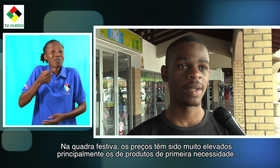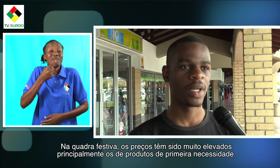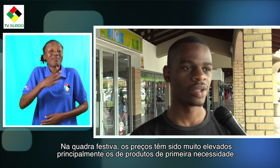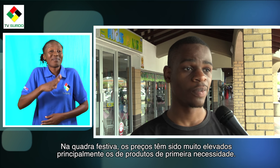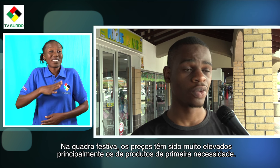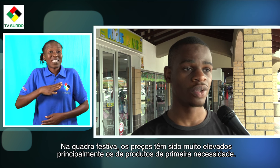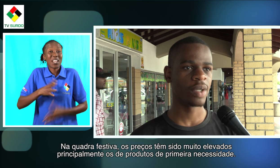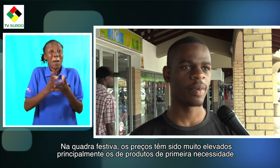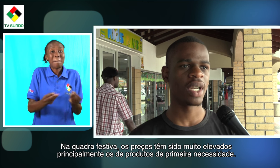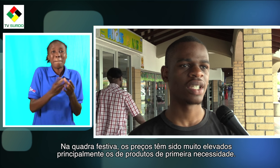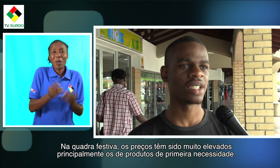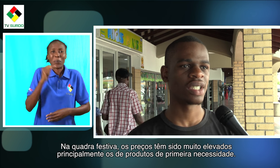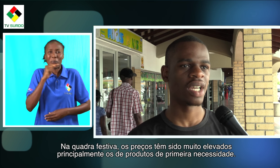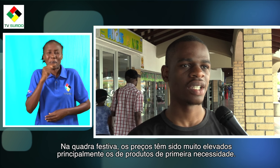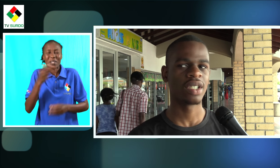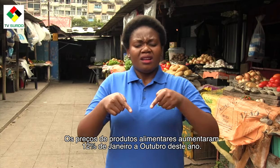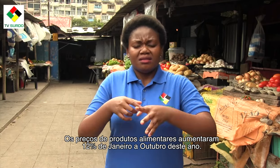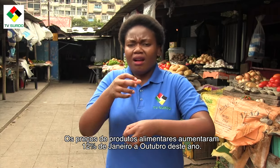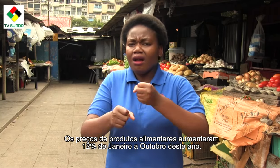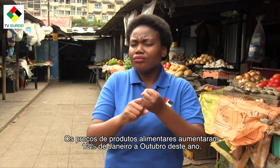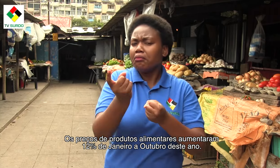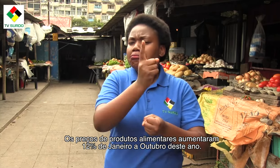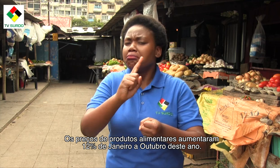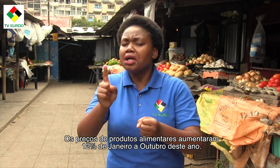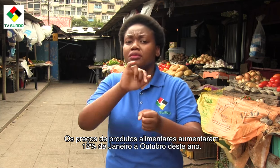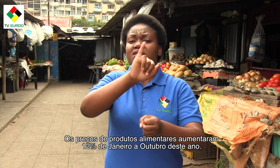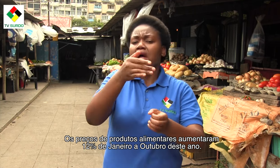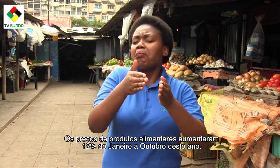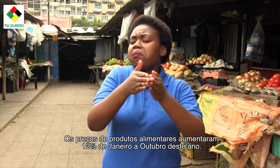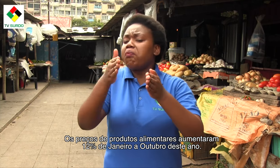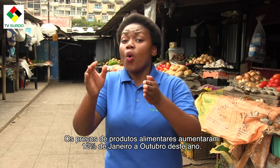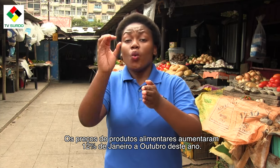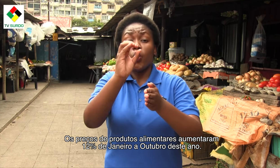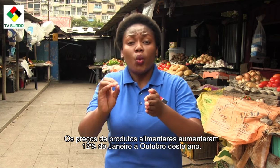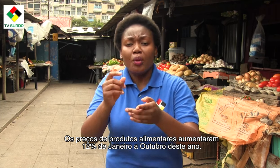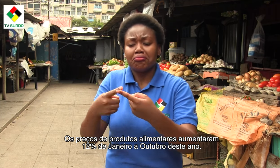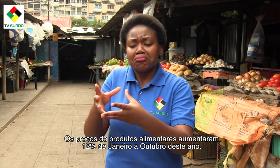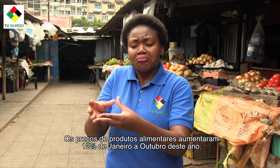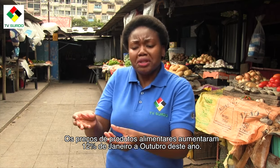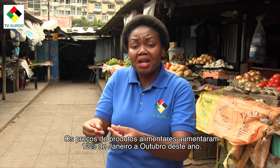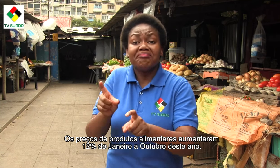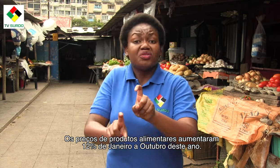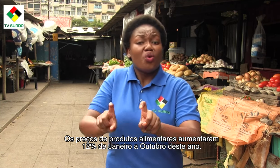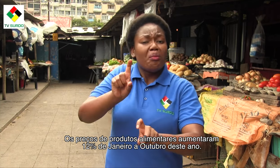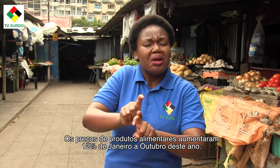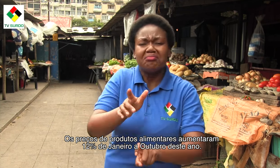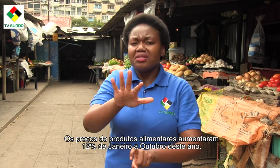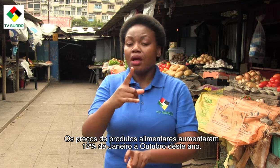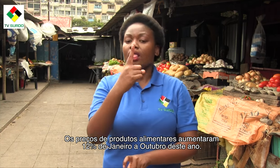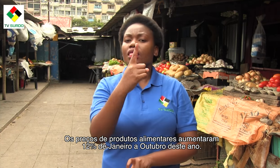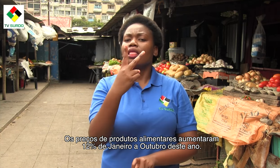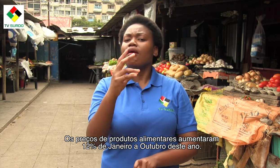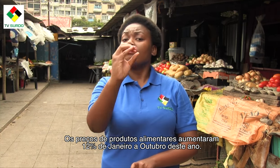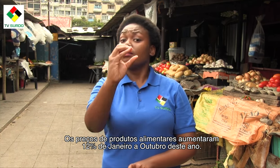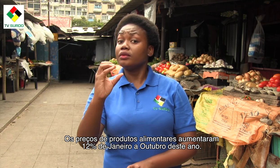principalmente o preço de produtos de primeira necessidade. Os preços de produtos alimentares aumentaram 12%